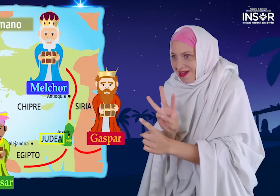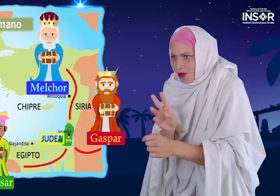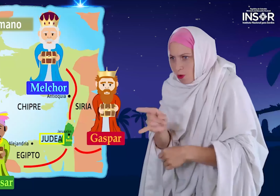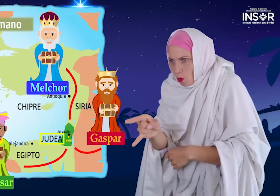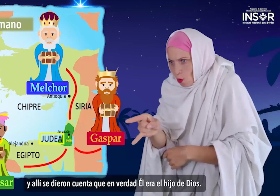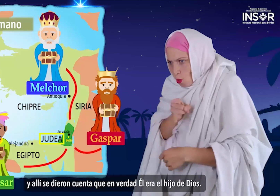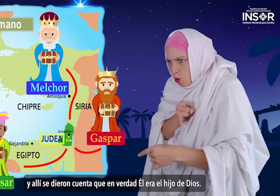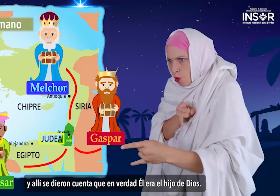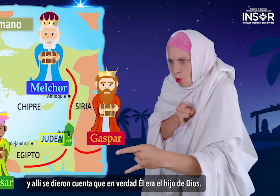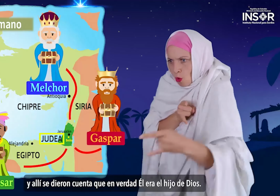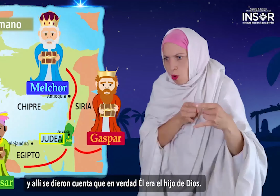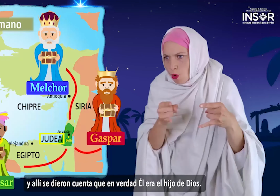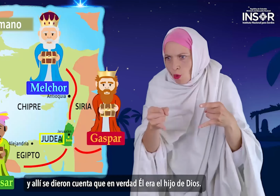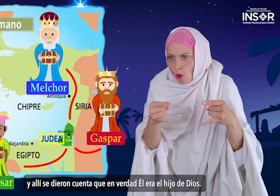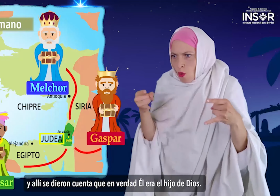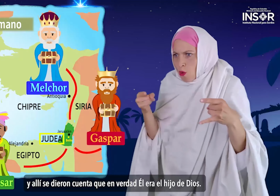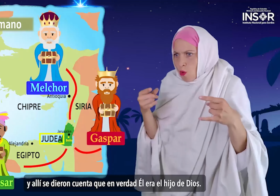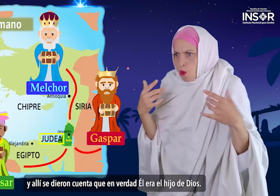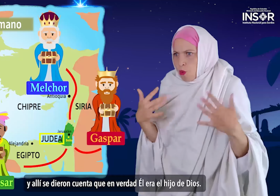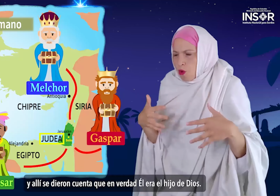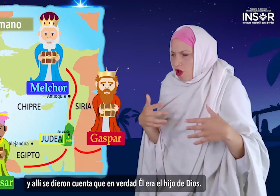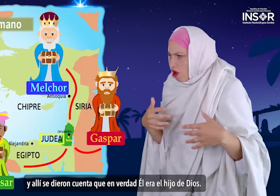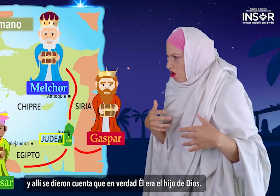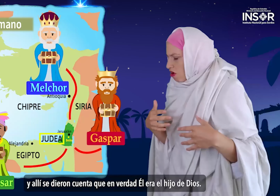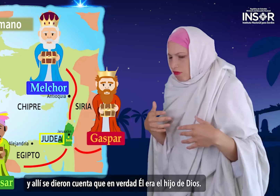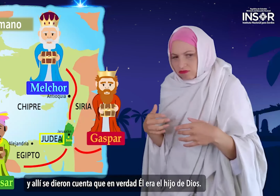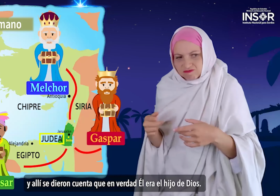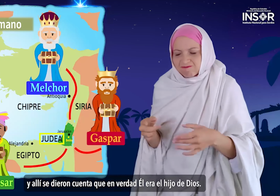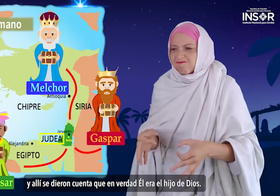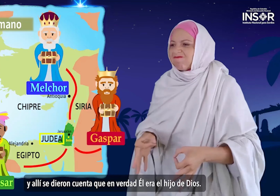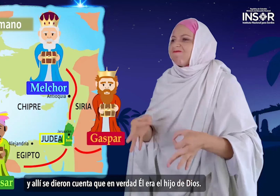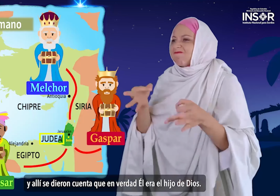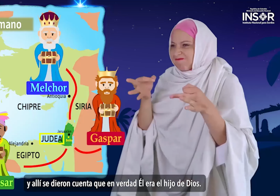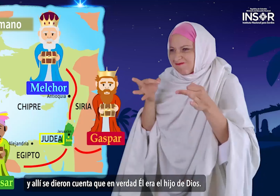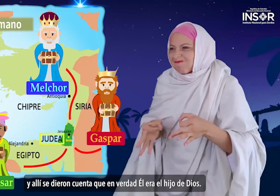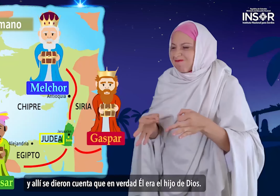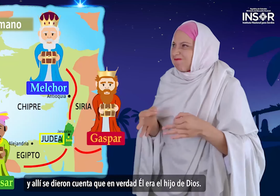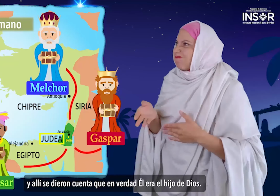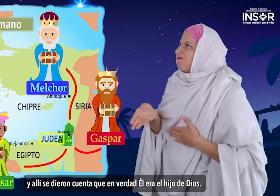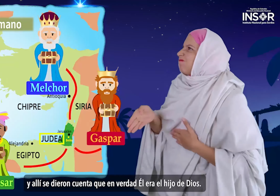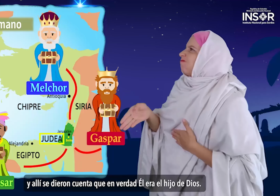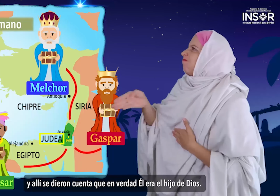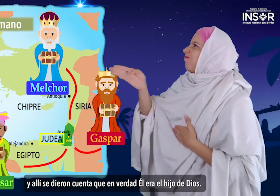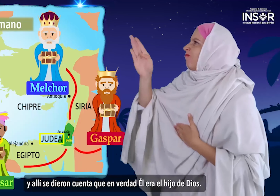Y allí se dieron cuenta que en verdad, verdad, él era el hijo de Dios.